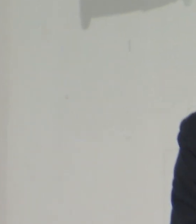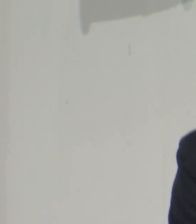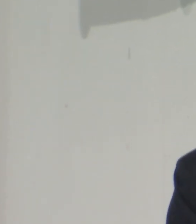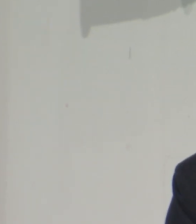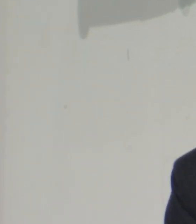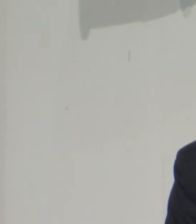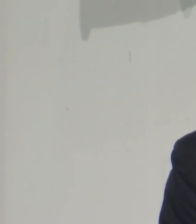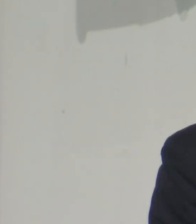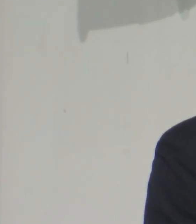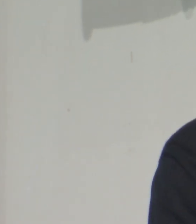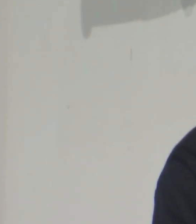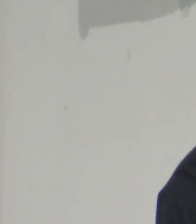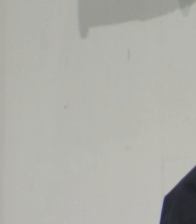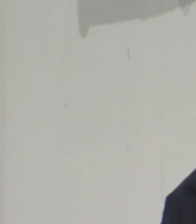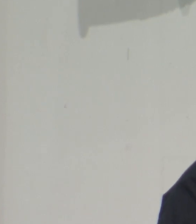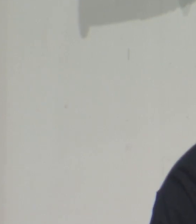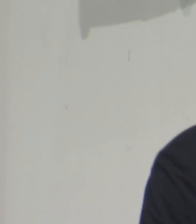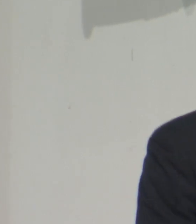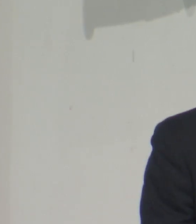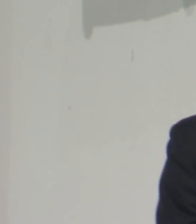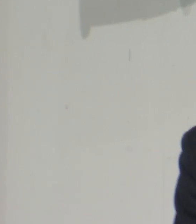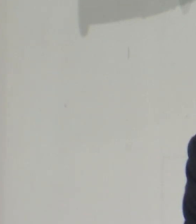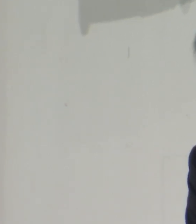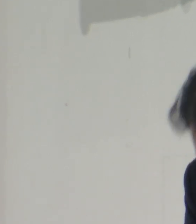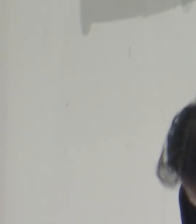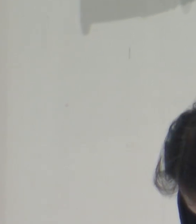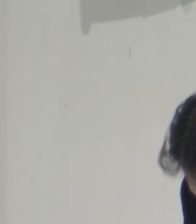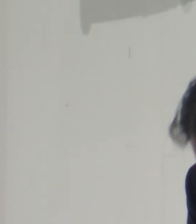吉田泰秀様